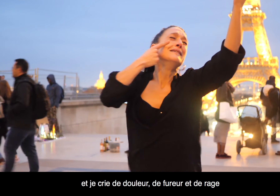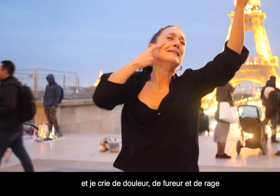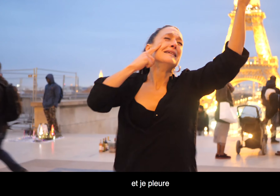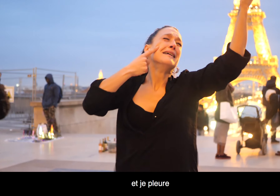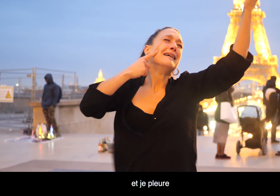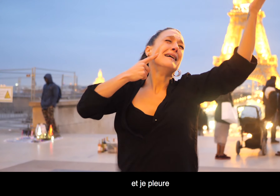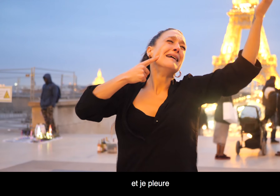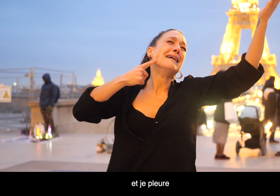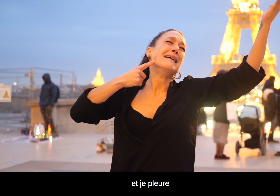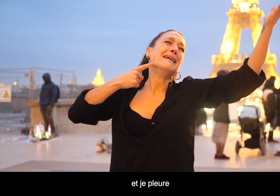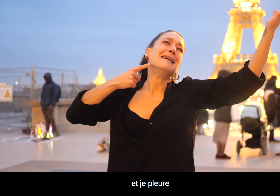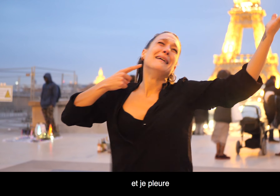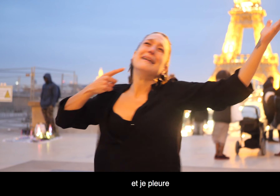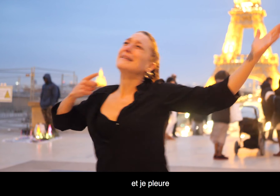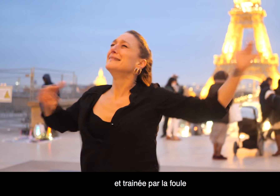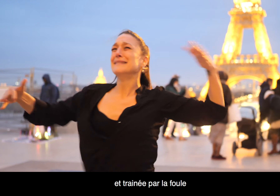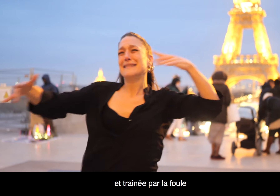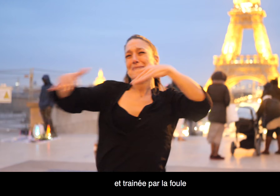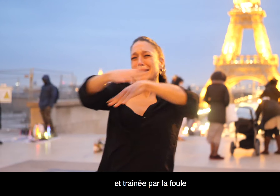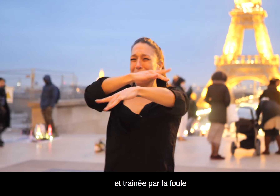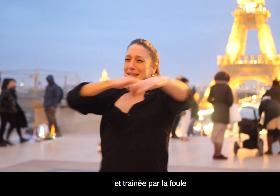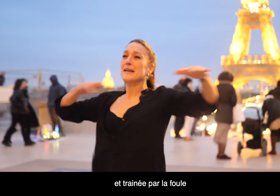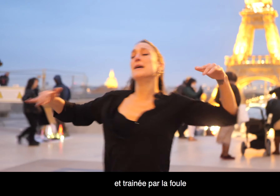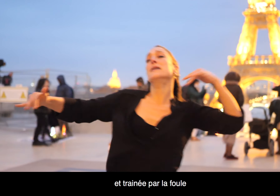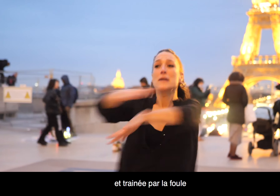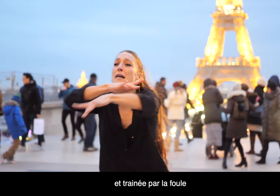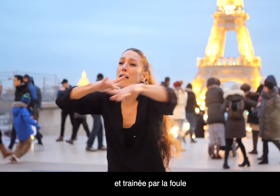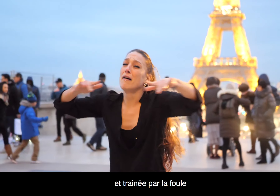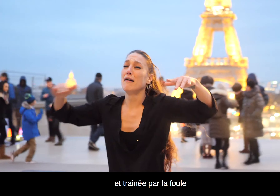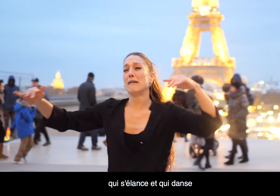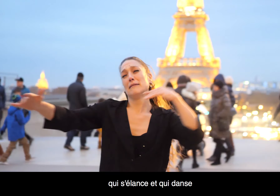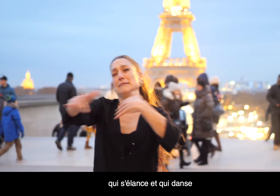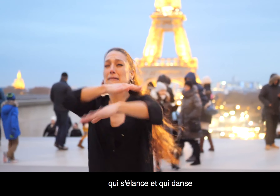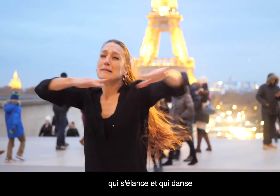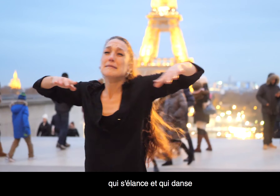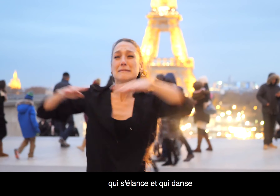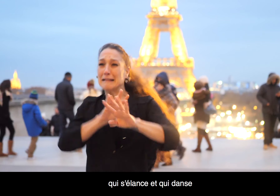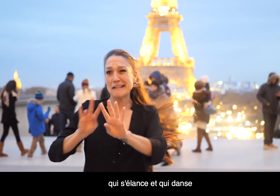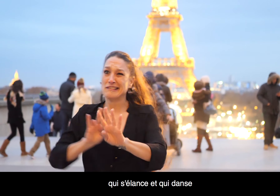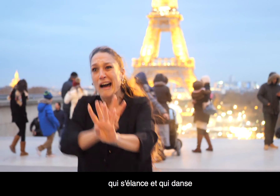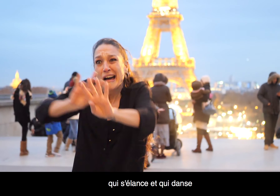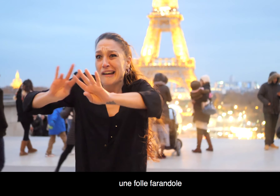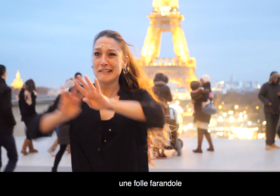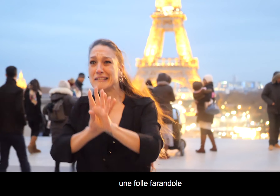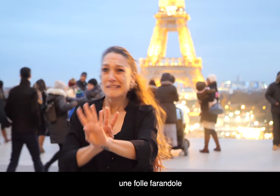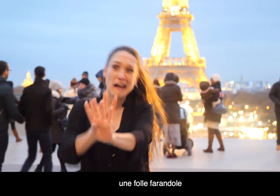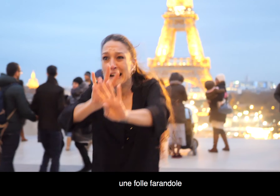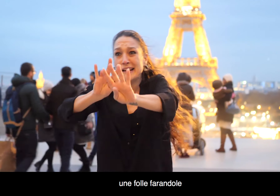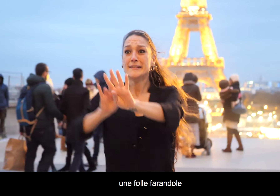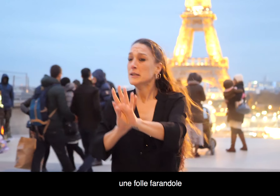et je pleure. Et traîné par la foule qui s'élance et qui danse une folle